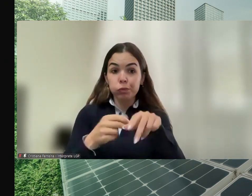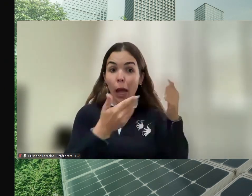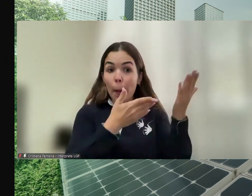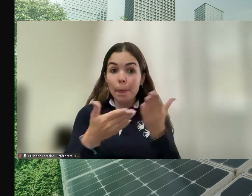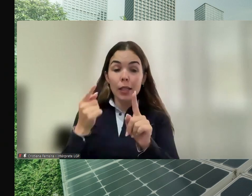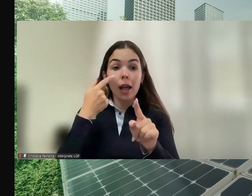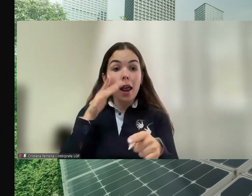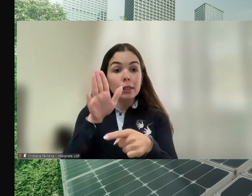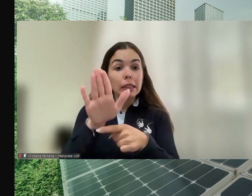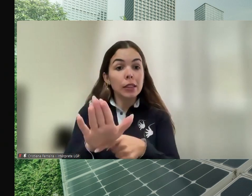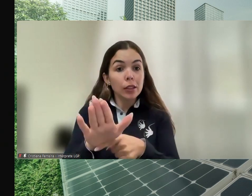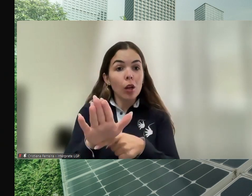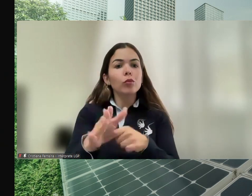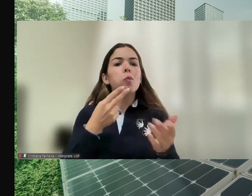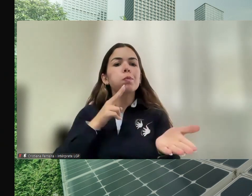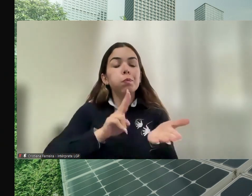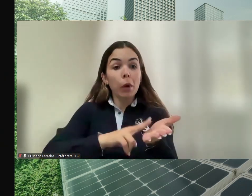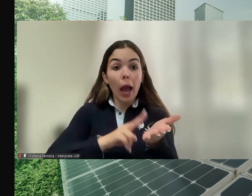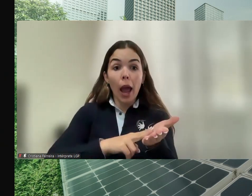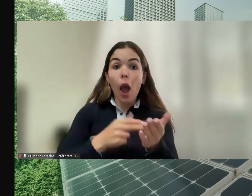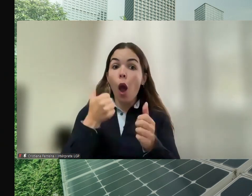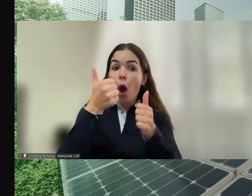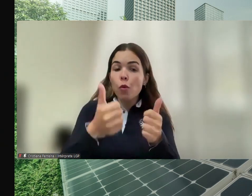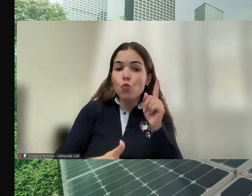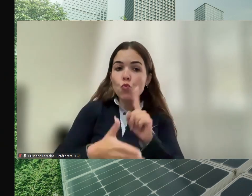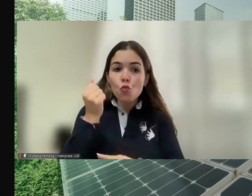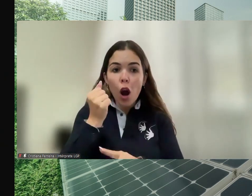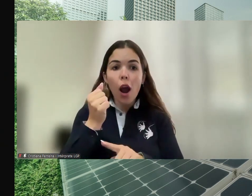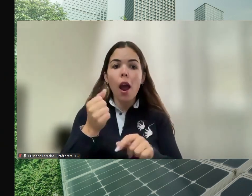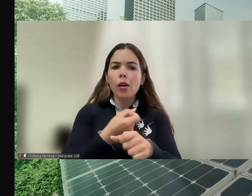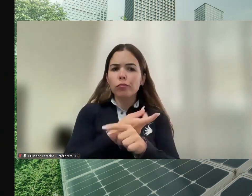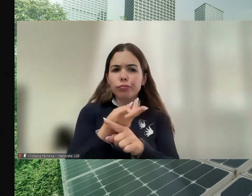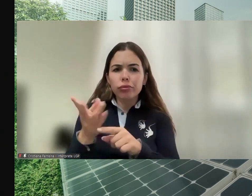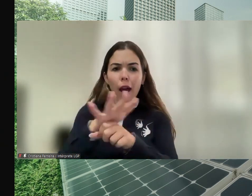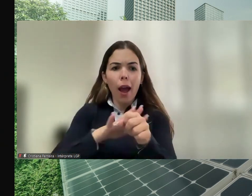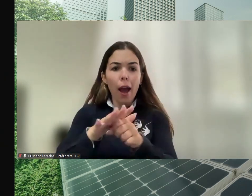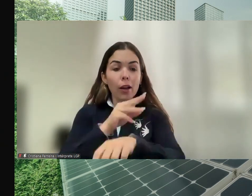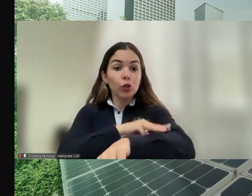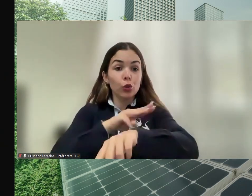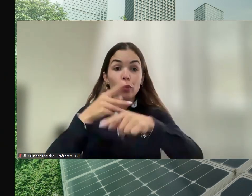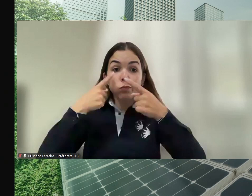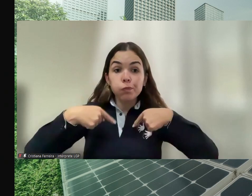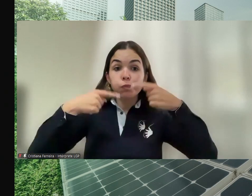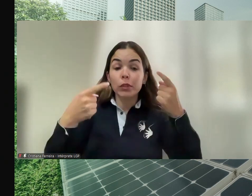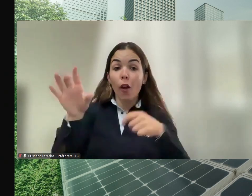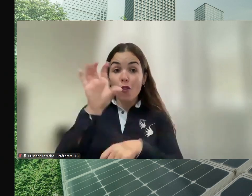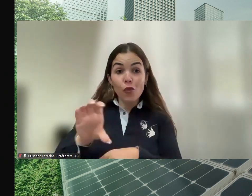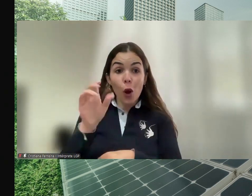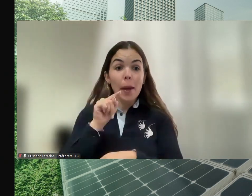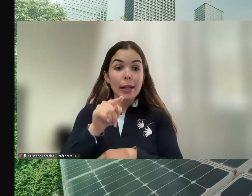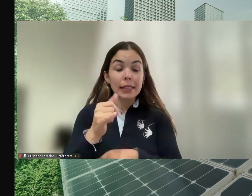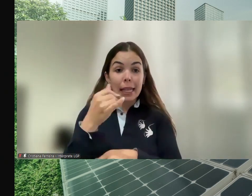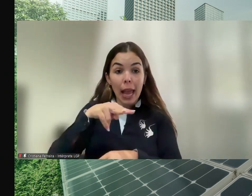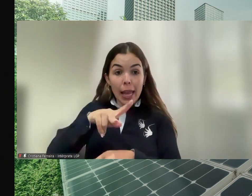concretos e bem-sucedidos da integração da sustentabilidade em diversos setores da administração pública. Desta forma, o INA